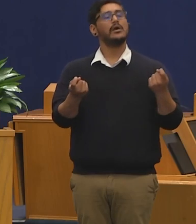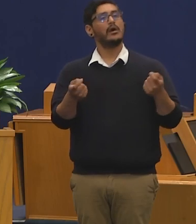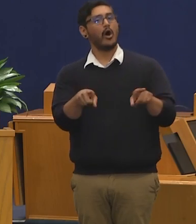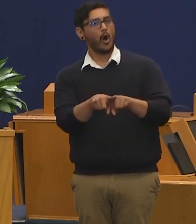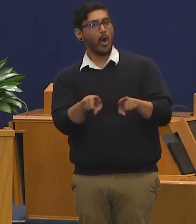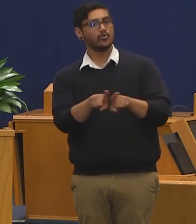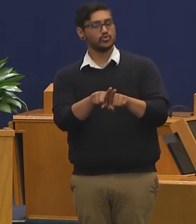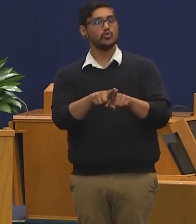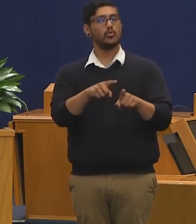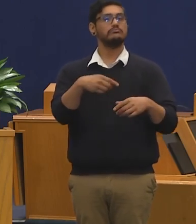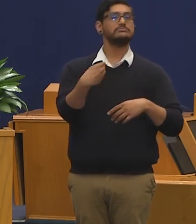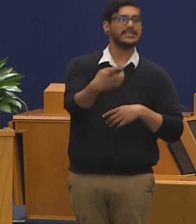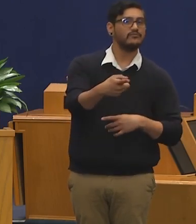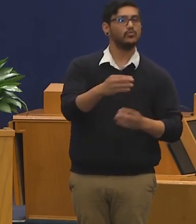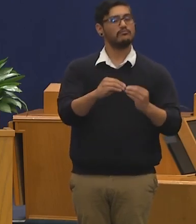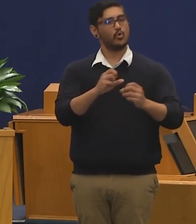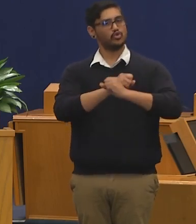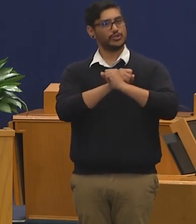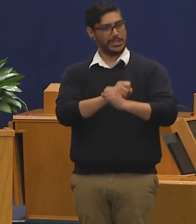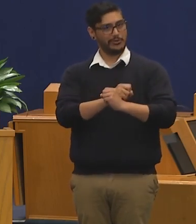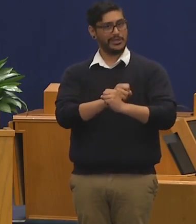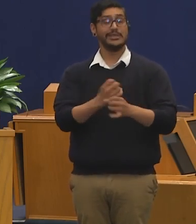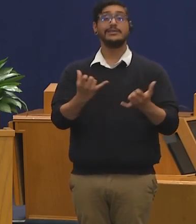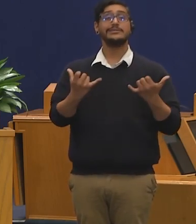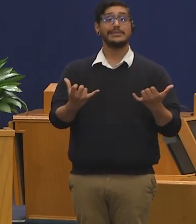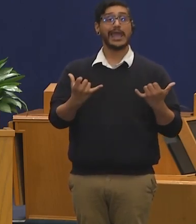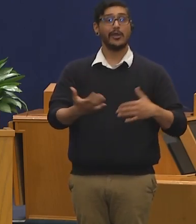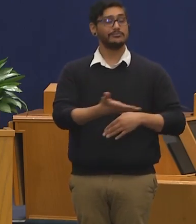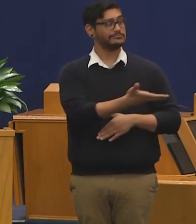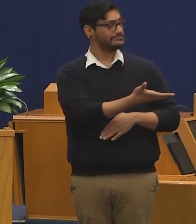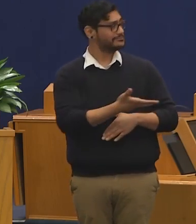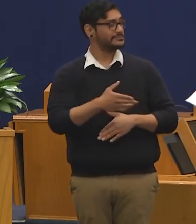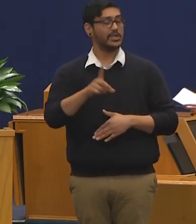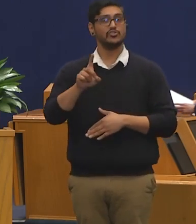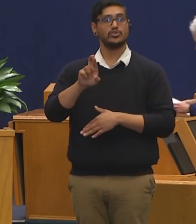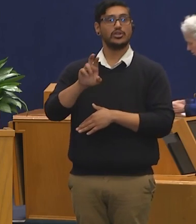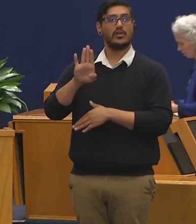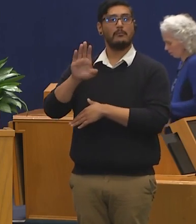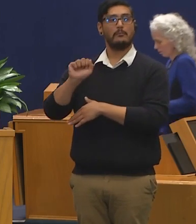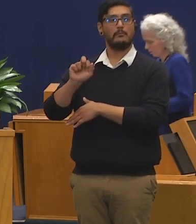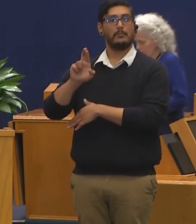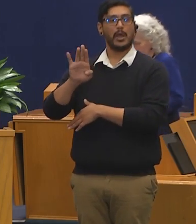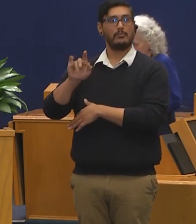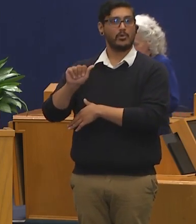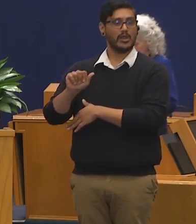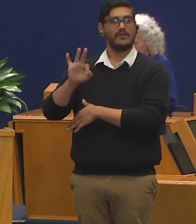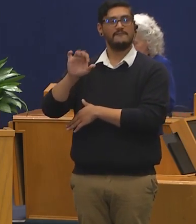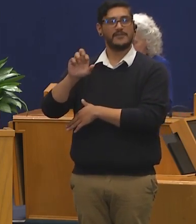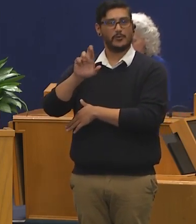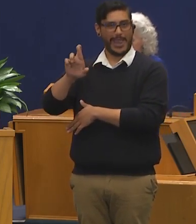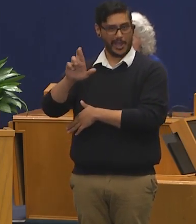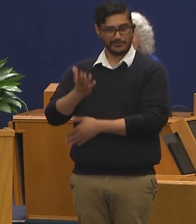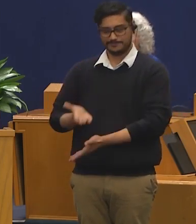crisis. Ahora me da gusto a presentarles a la doctora Barbara Ferrer.